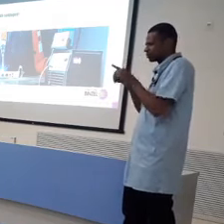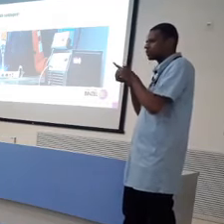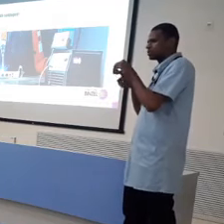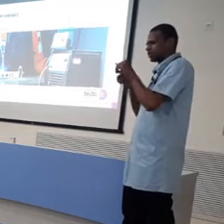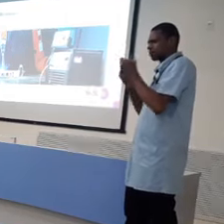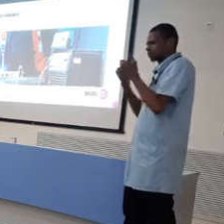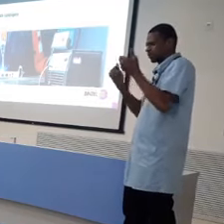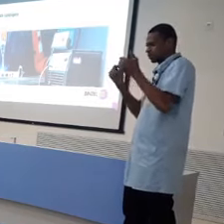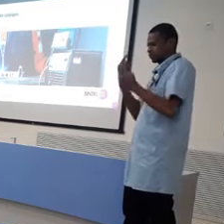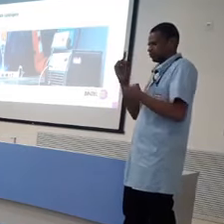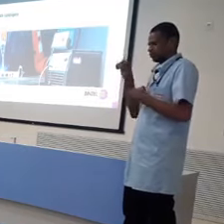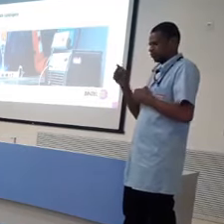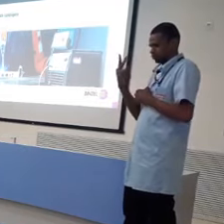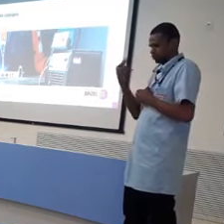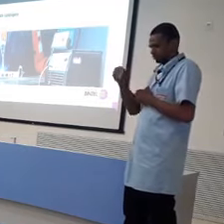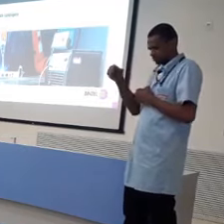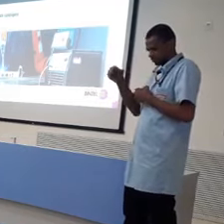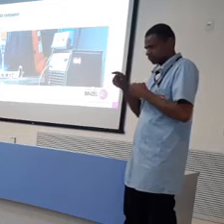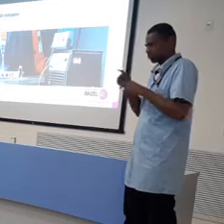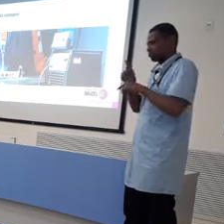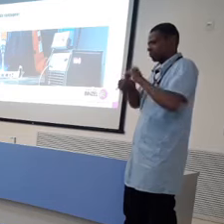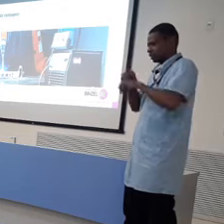1.2, arame de alumínio.